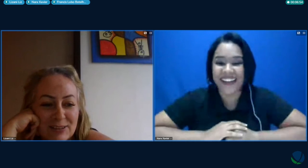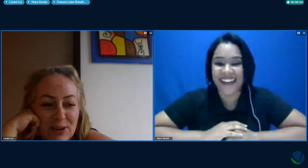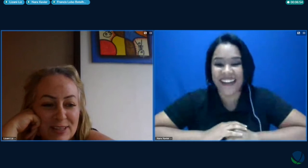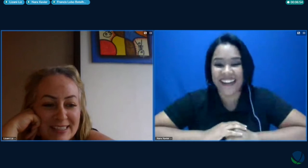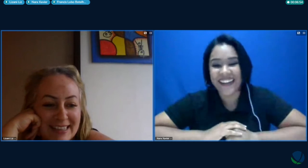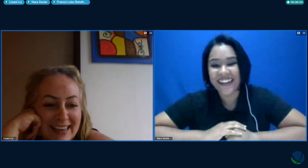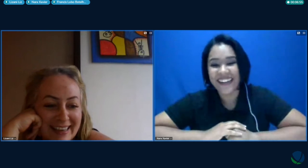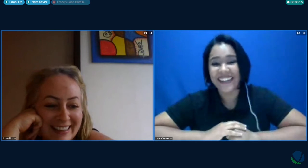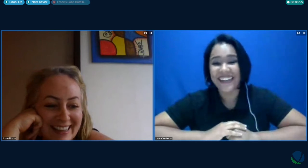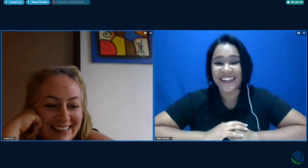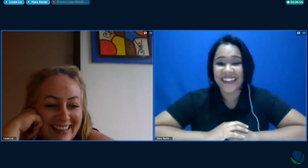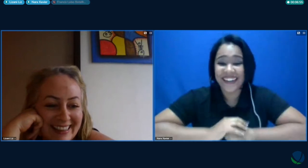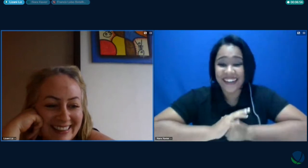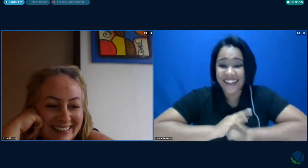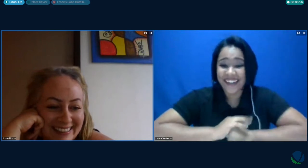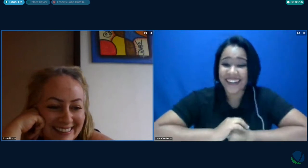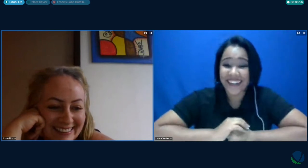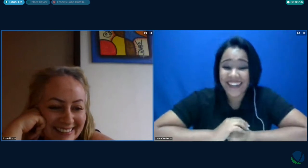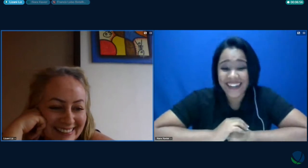deixar só os